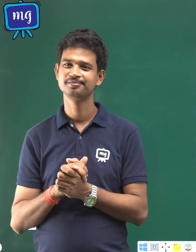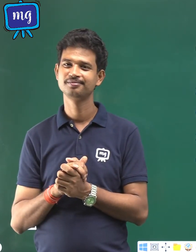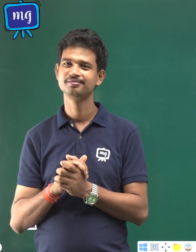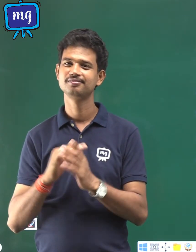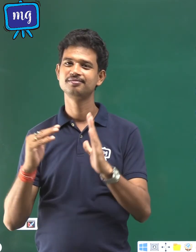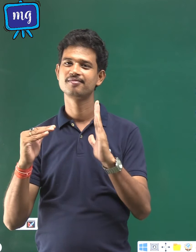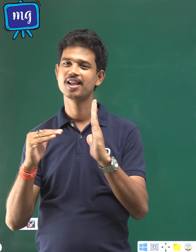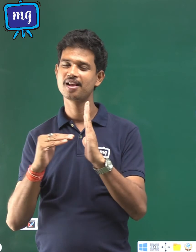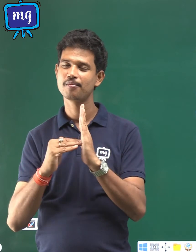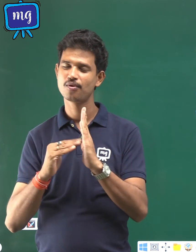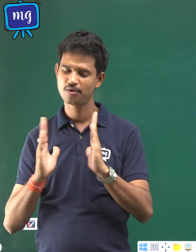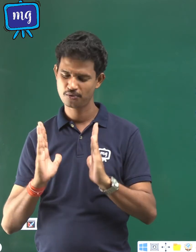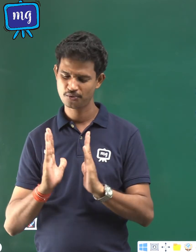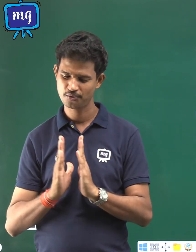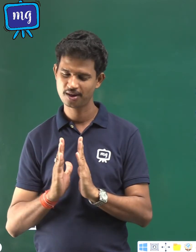स्मॉल z को हमें